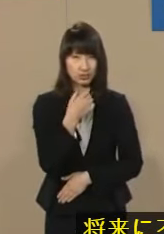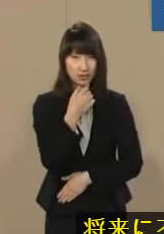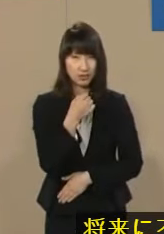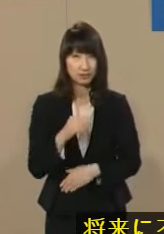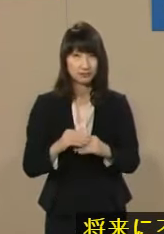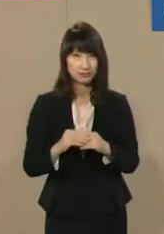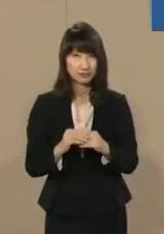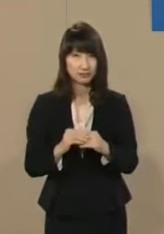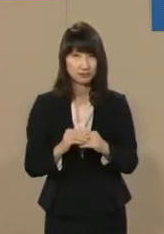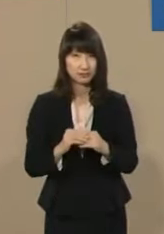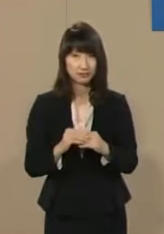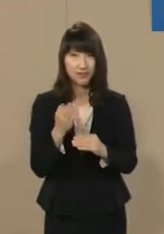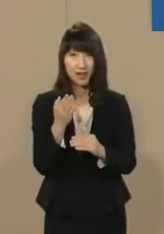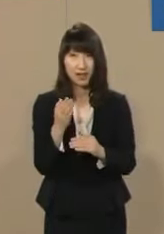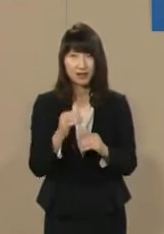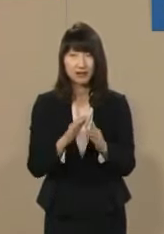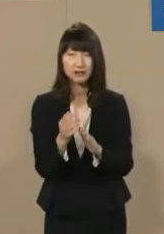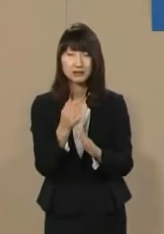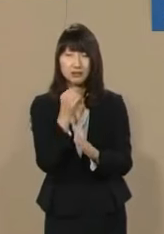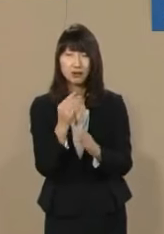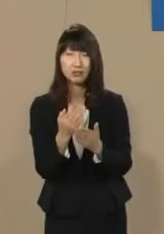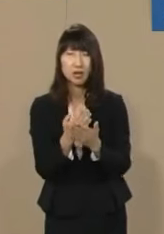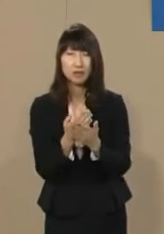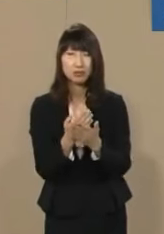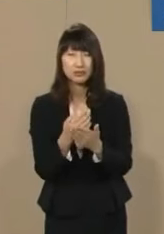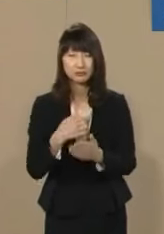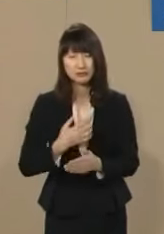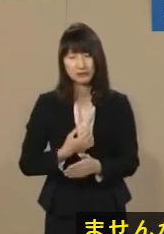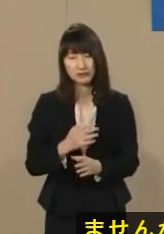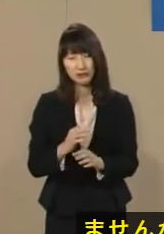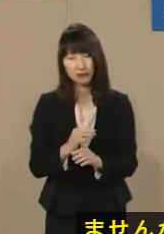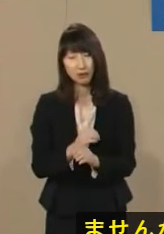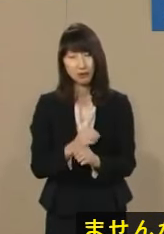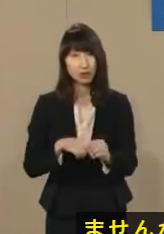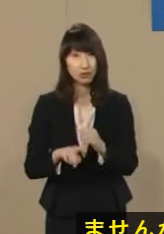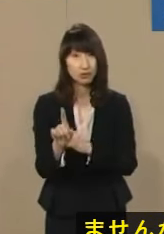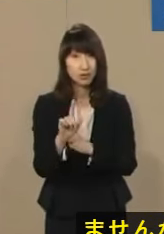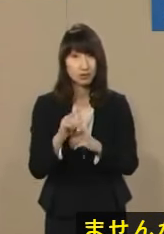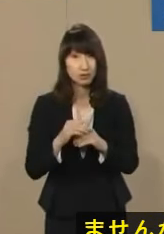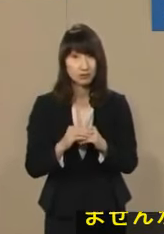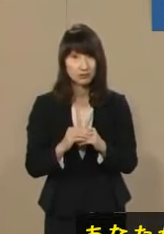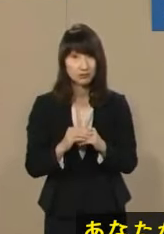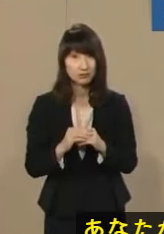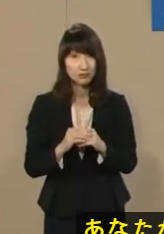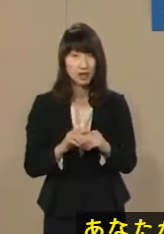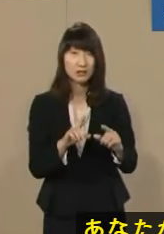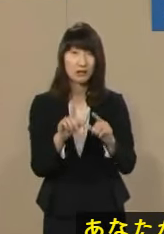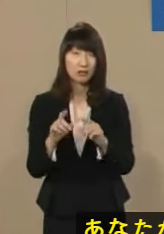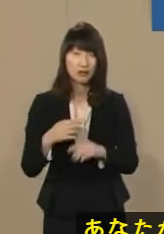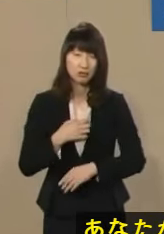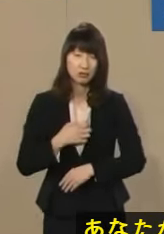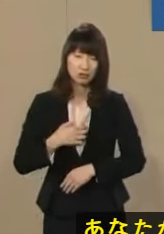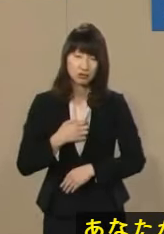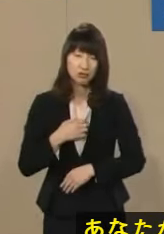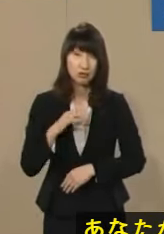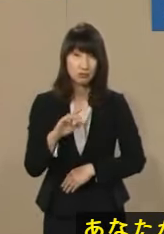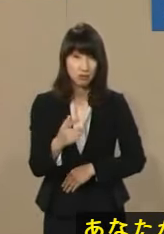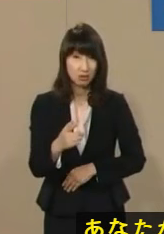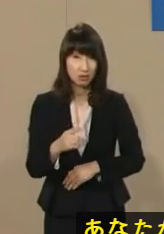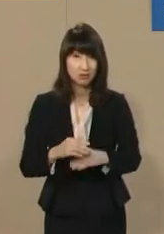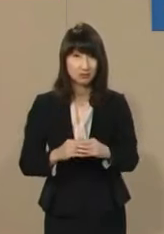か？あなたが死にたくなる、自分に自信が持てなくなる理由の一つ、生活の苦しさはありません